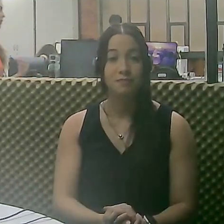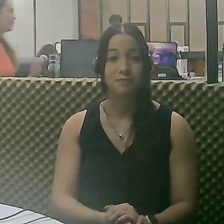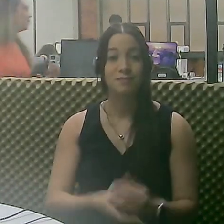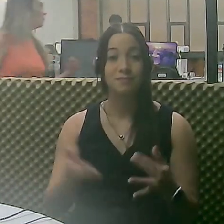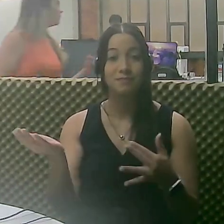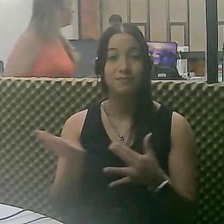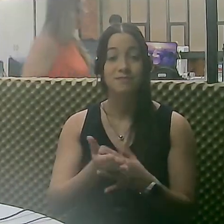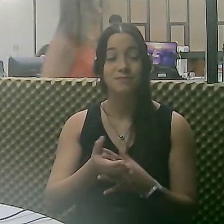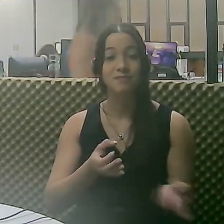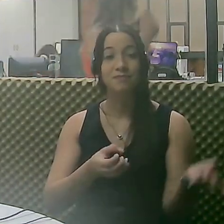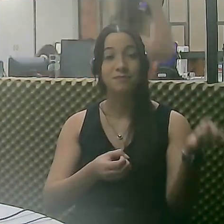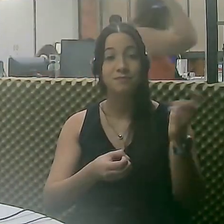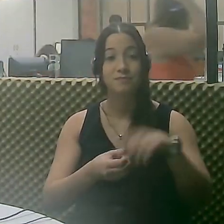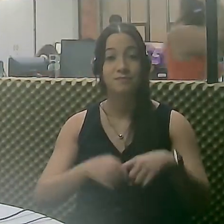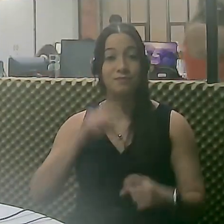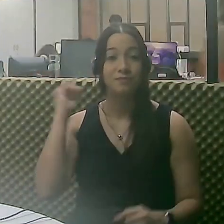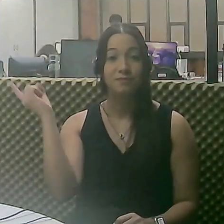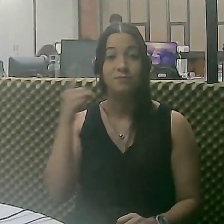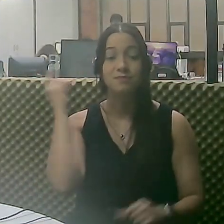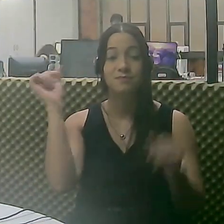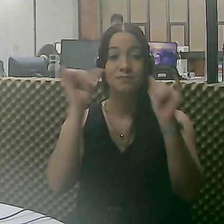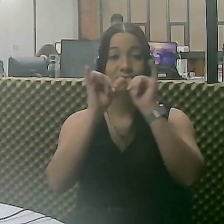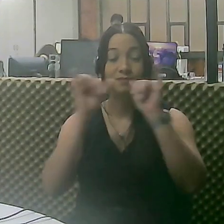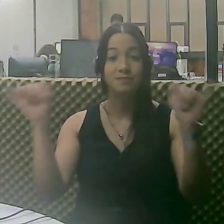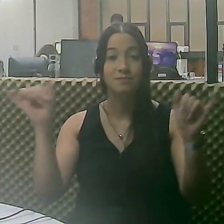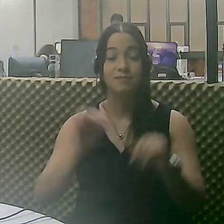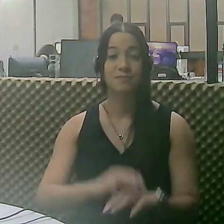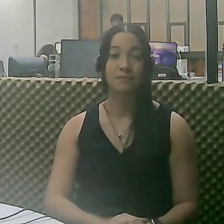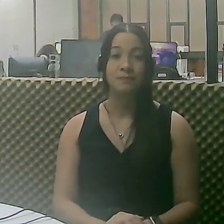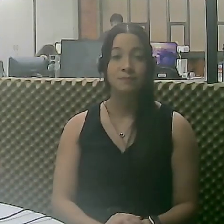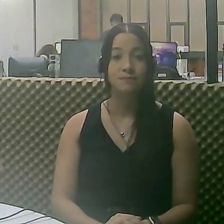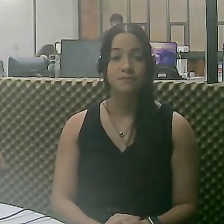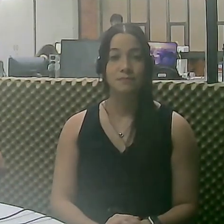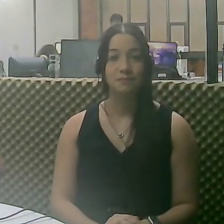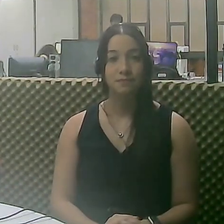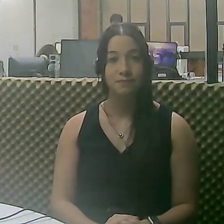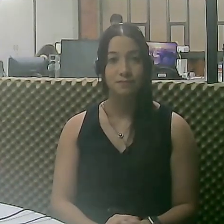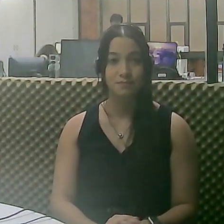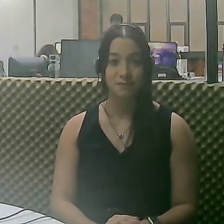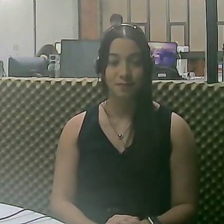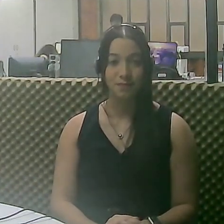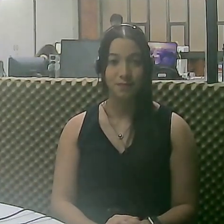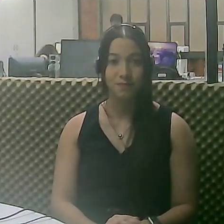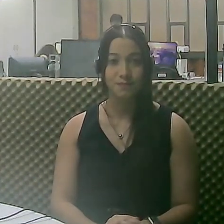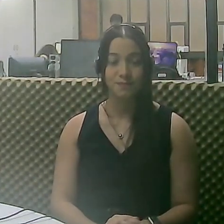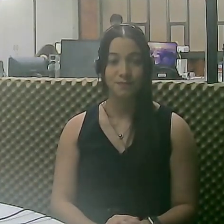Vamos para um rápido intervalo e já voltamos com o giro de notícias.